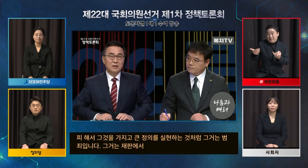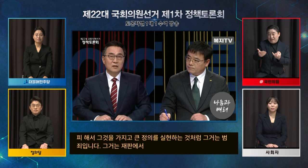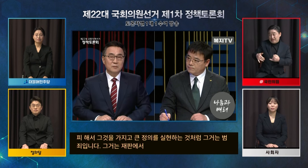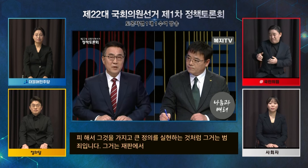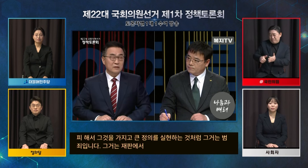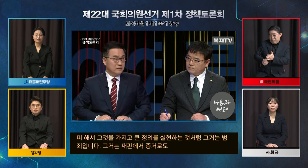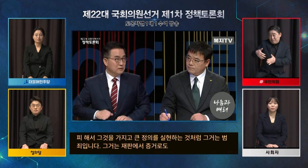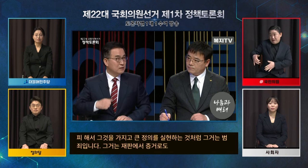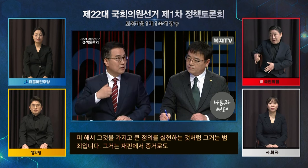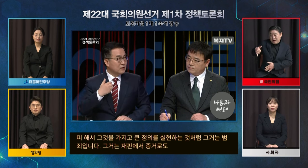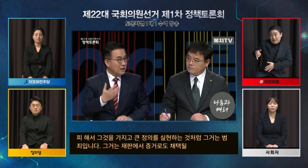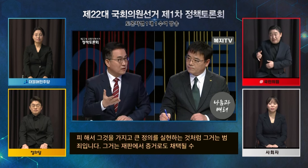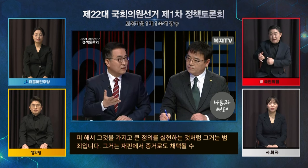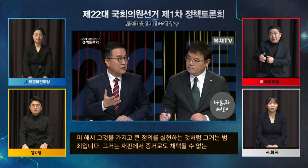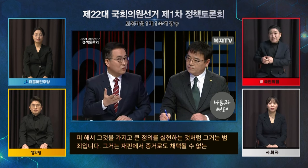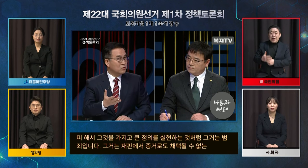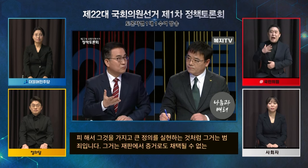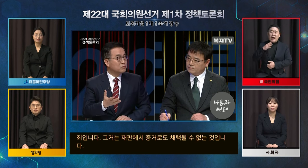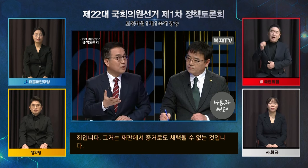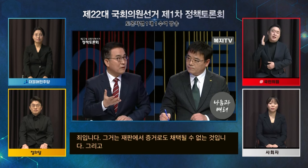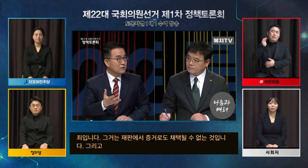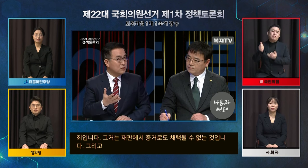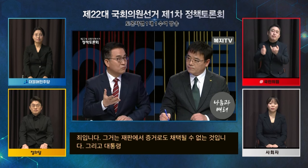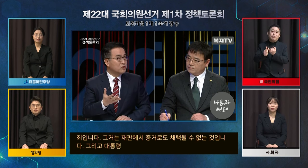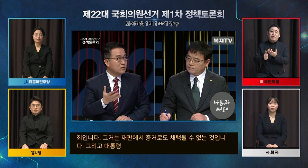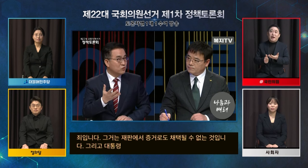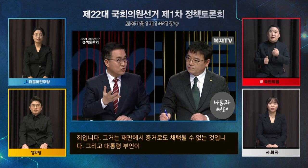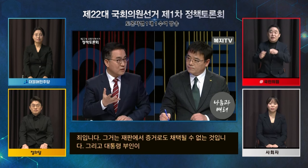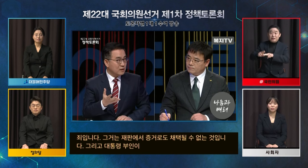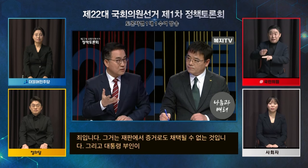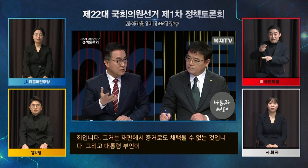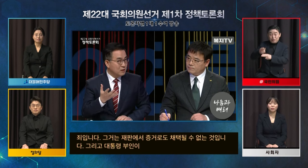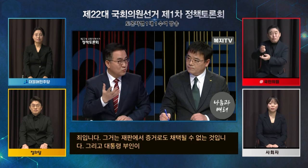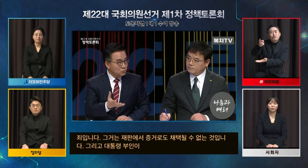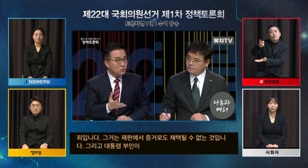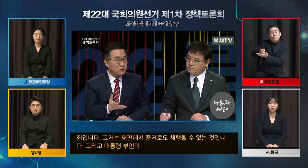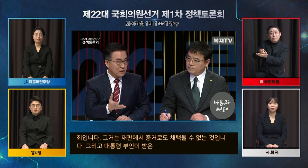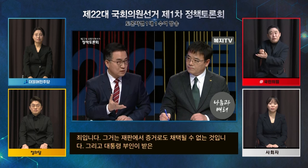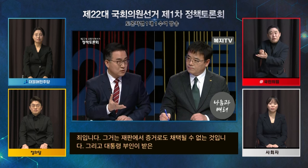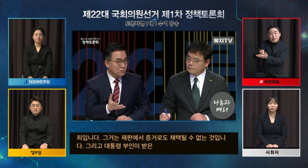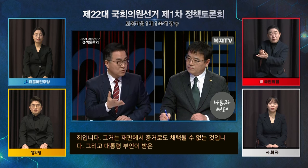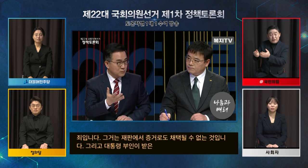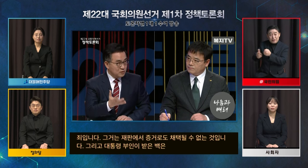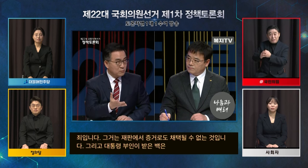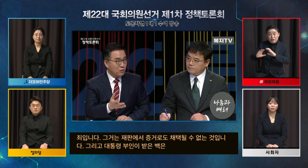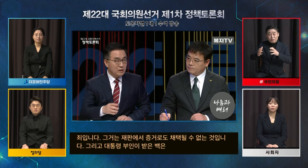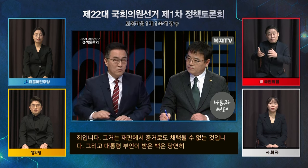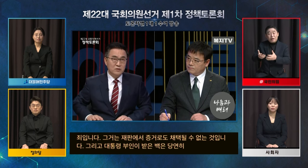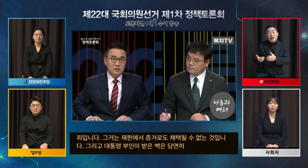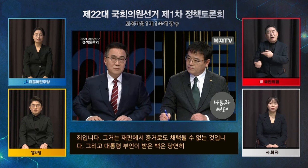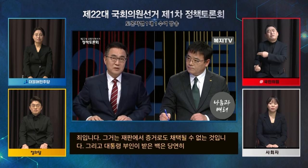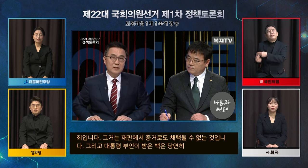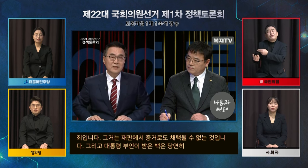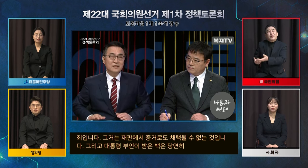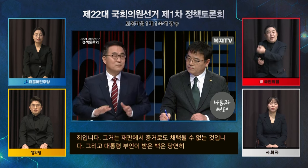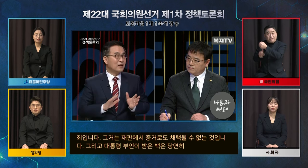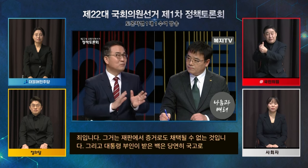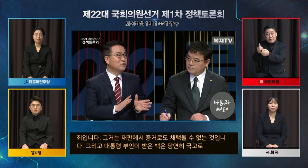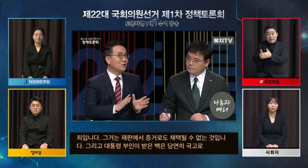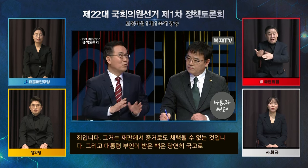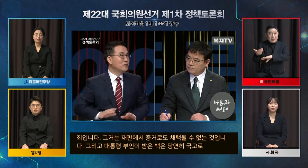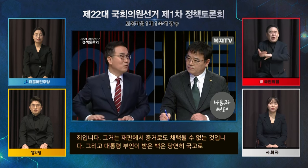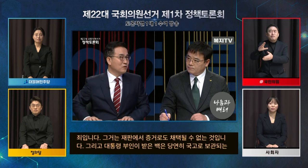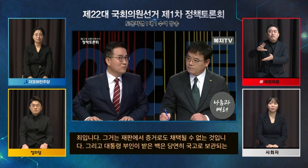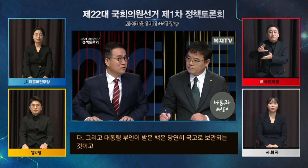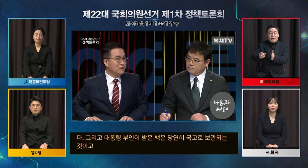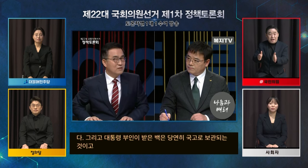백은 당연히 대통령 부부가 받는 선물 처리 규칙에 따라서 국고로 들어가는 것이고 지금 그렇게 보관되고 있는 것입니다. 지금 다른